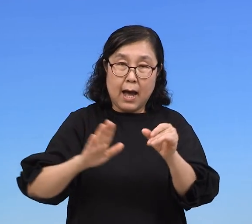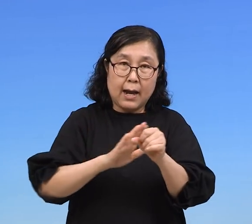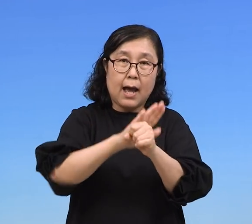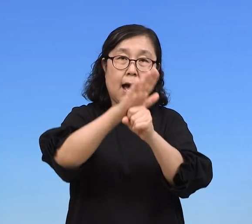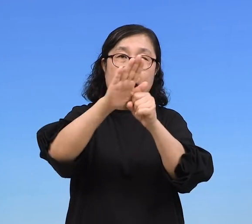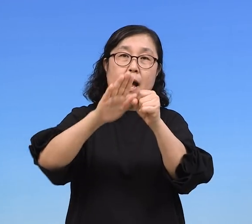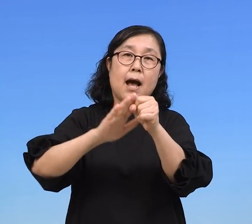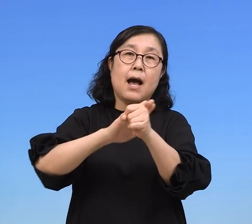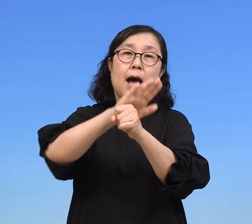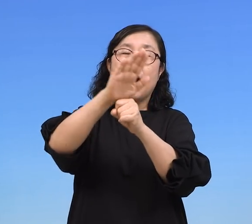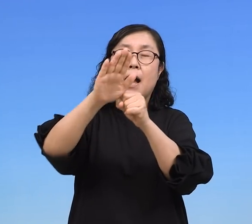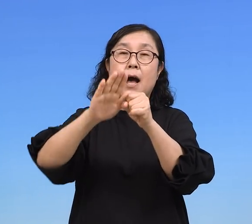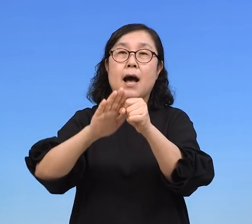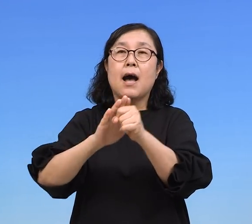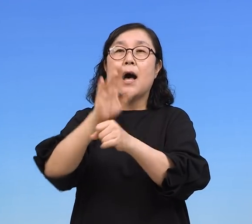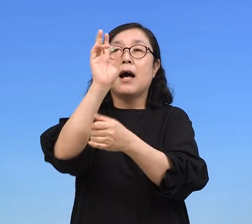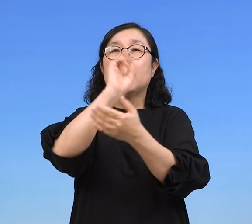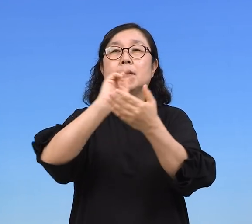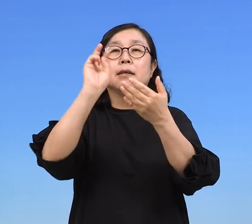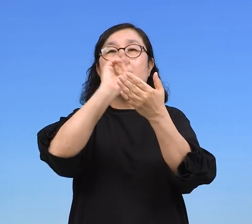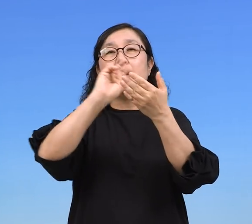놀라운 사랑